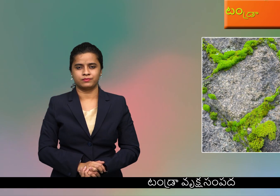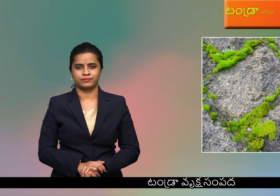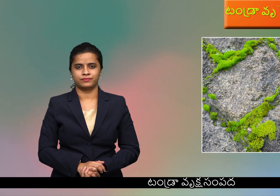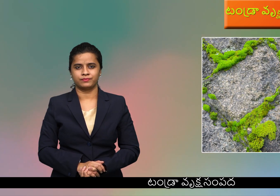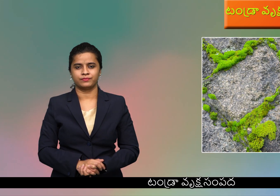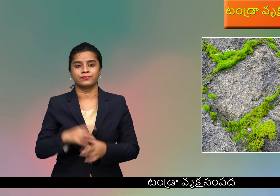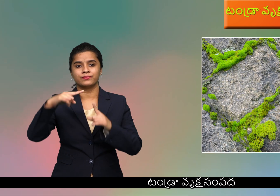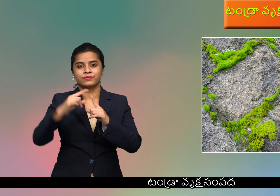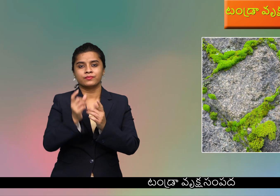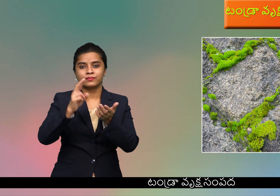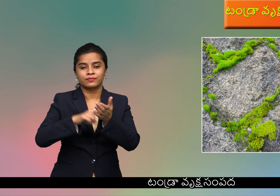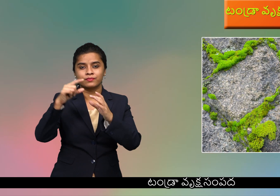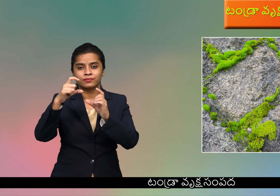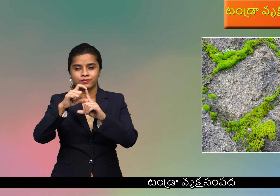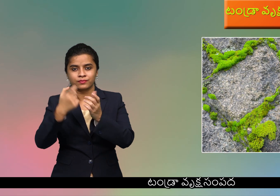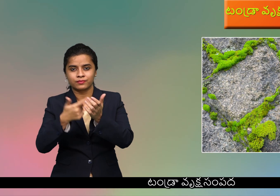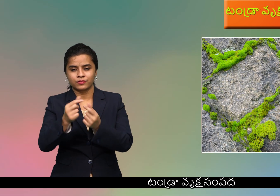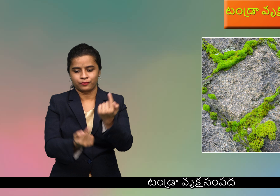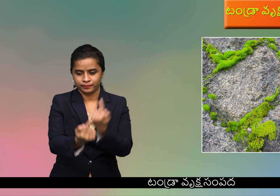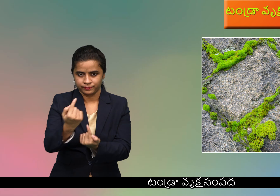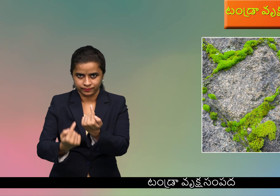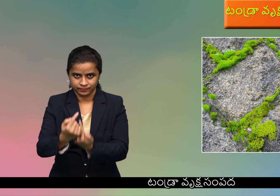టండ్రా వృక్ష సంపద.